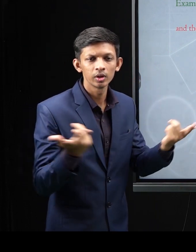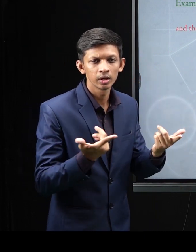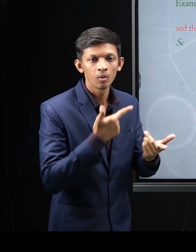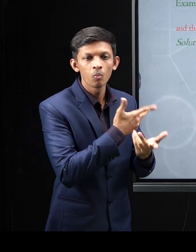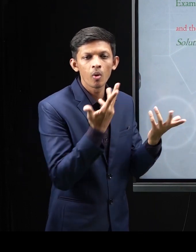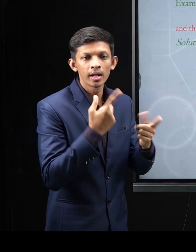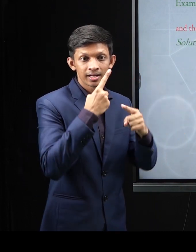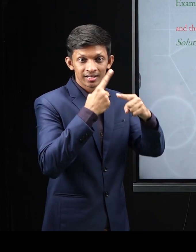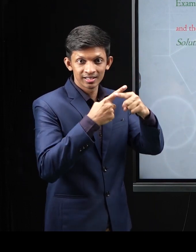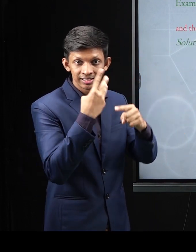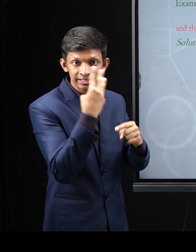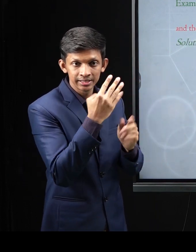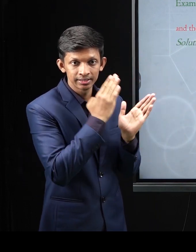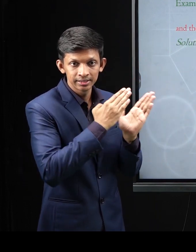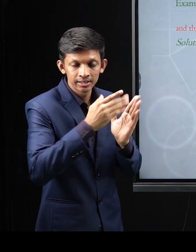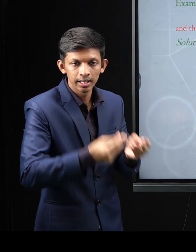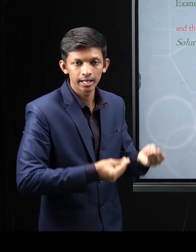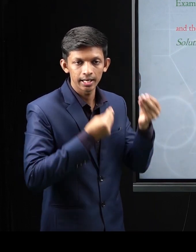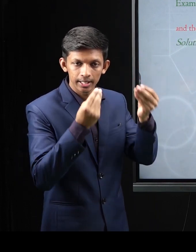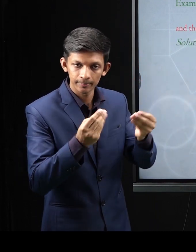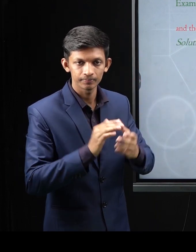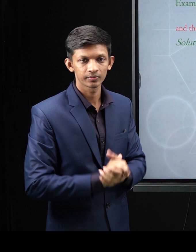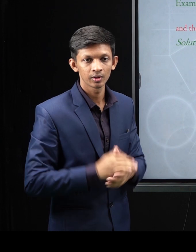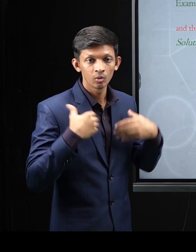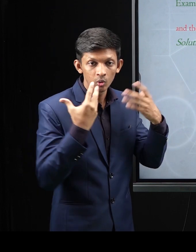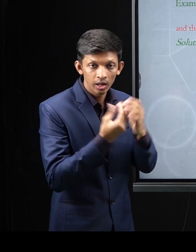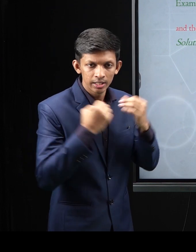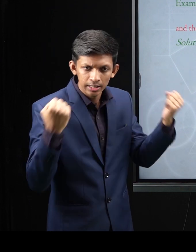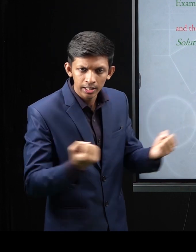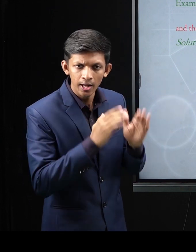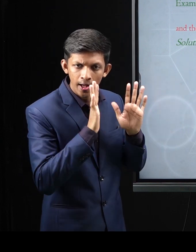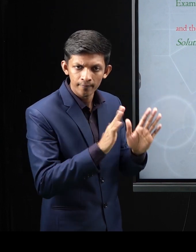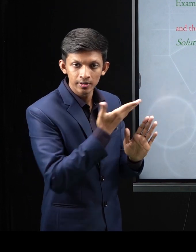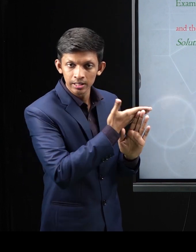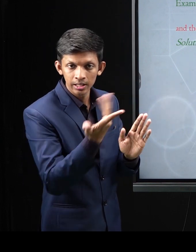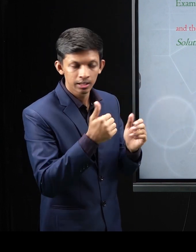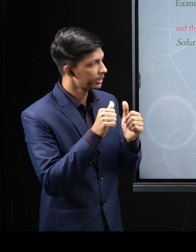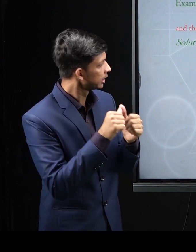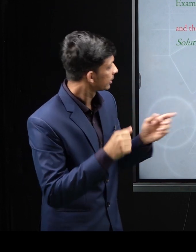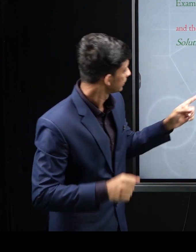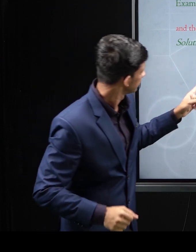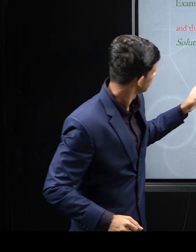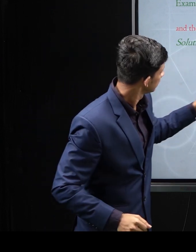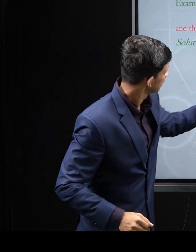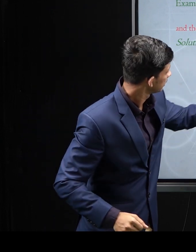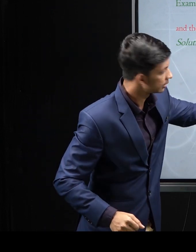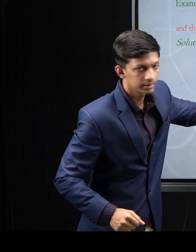పరిష్కారం: 3 వరుస పదాల ఉత్పత్తి ఇవ్వబడినందున మనం వాటిని ఏ/ఆర్